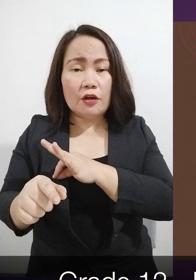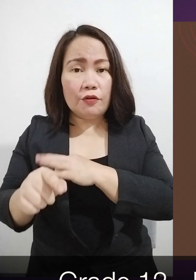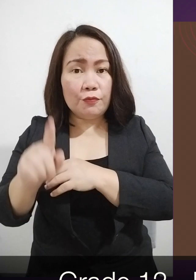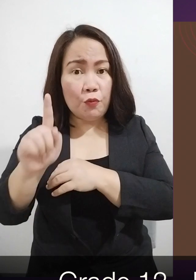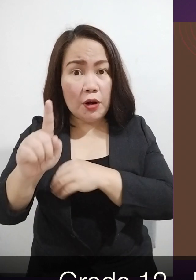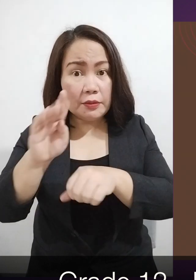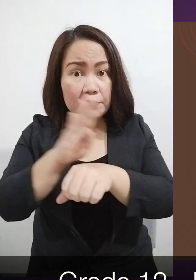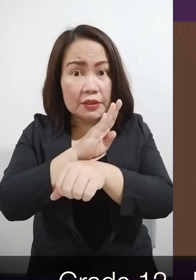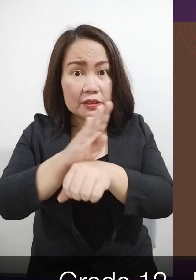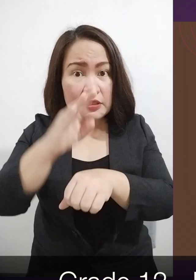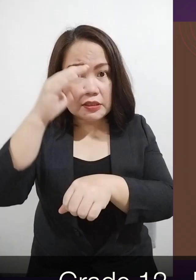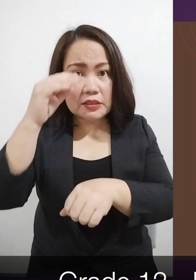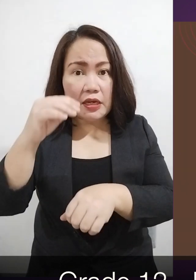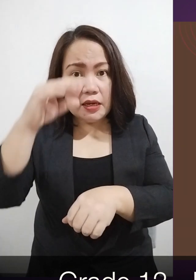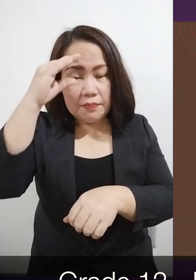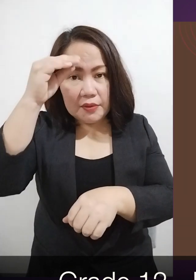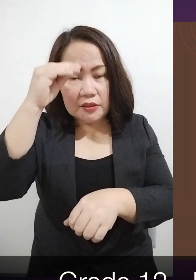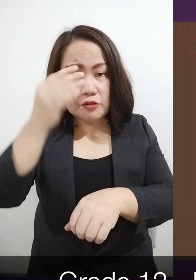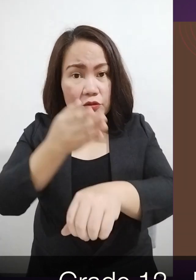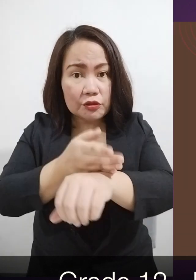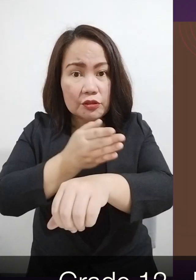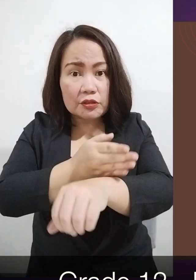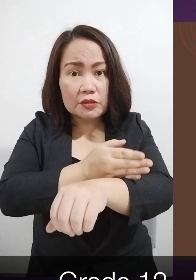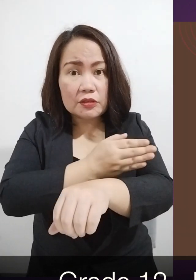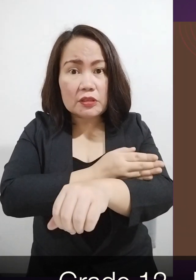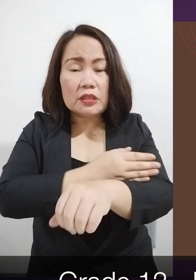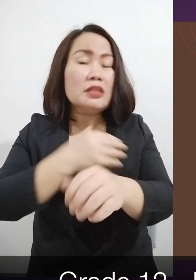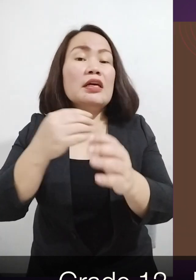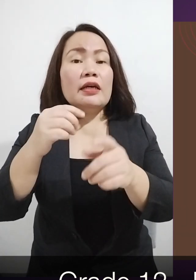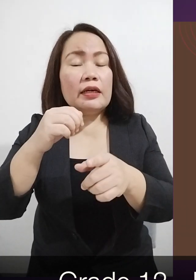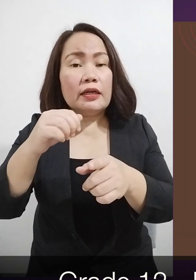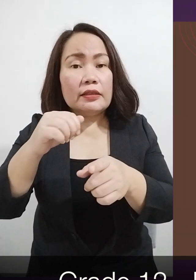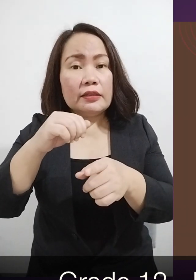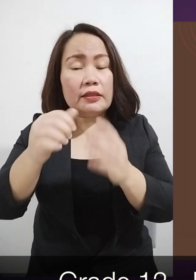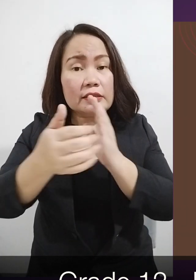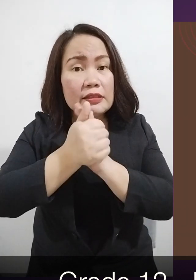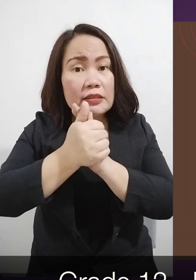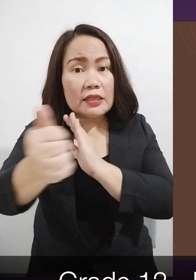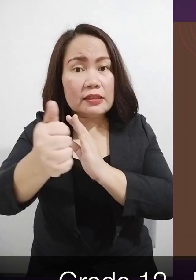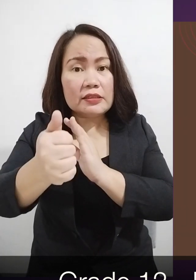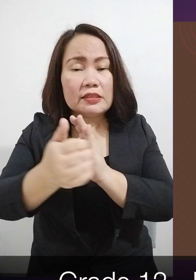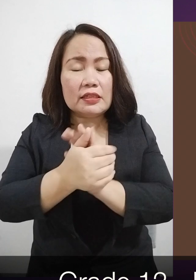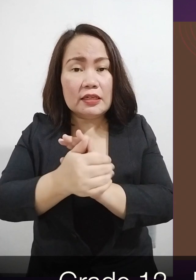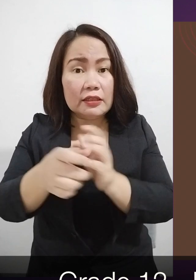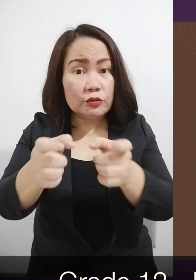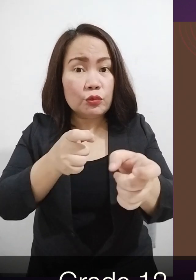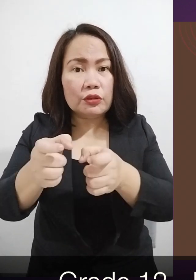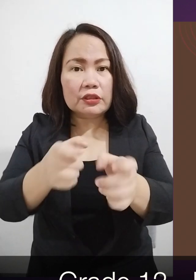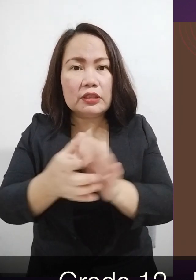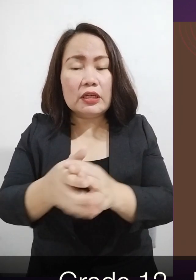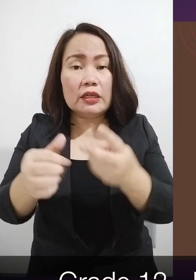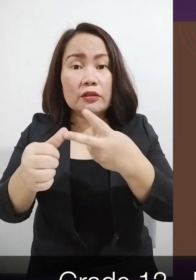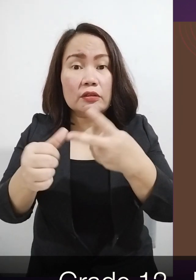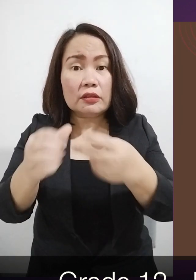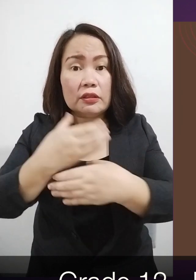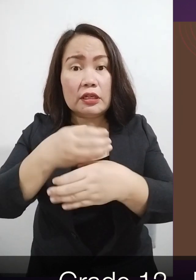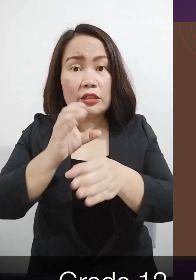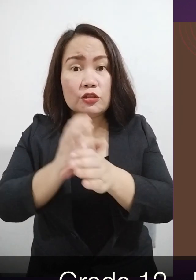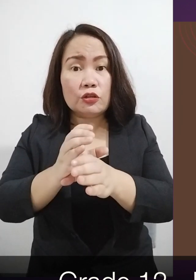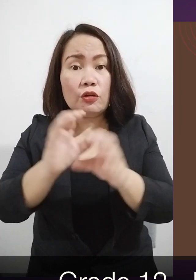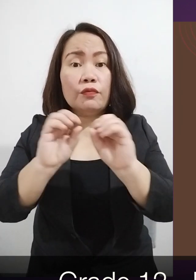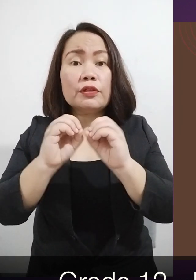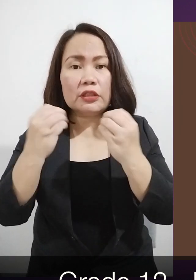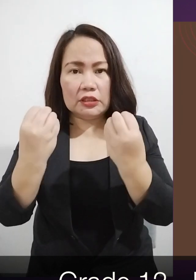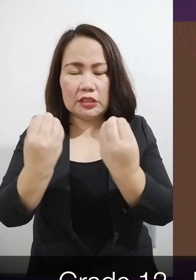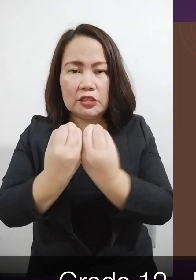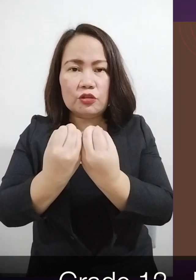ng isang negosyante ay para paunlarin ang kanyang mga kasanayan sa pamamahala. Dalawa, creation of organizations o